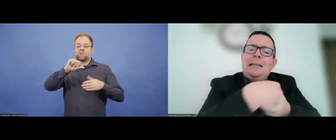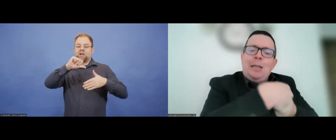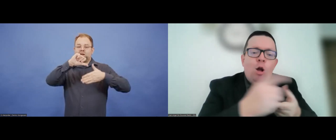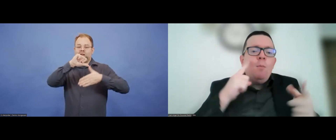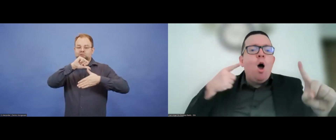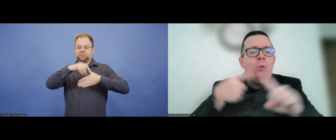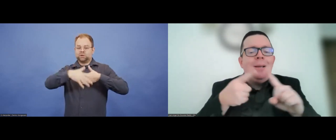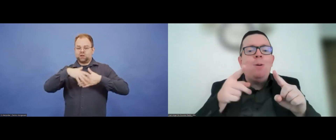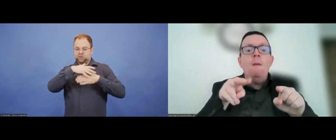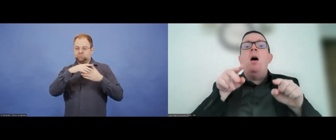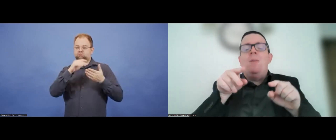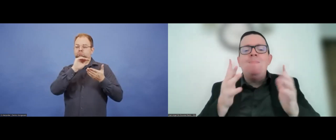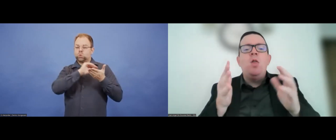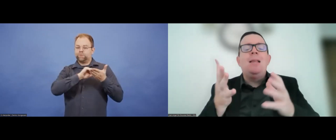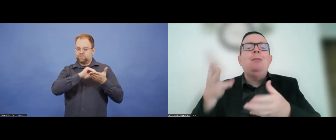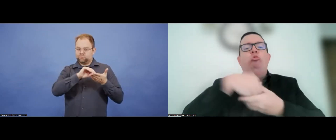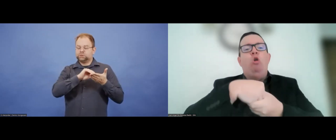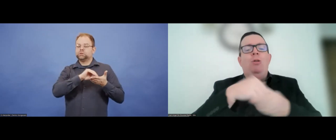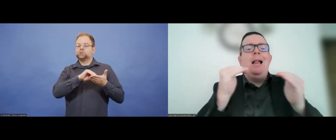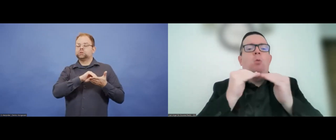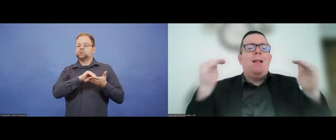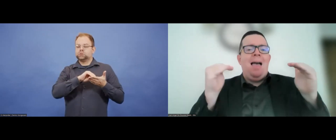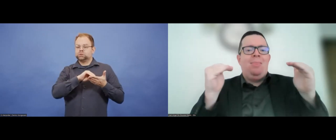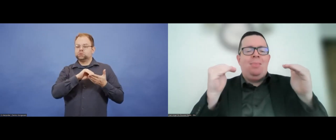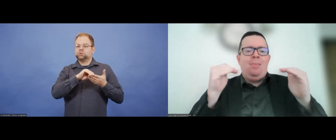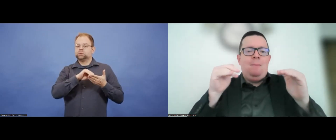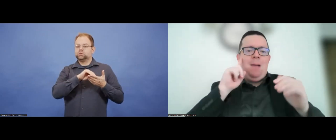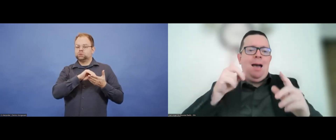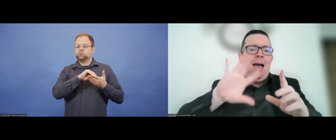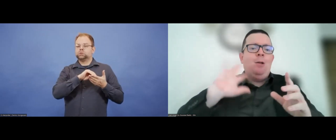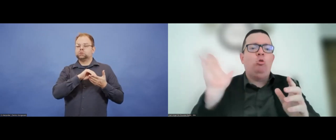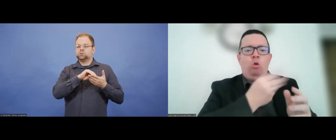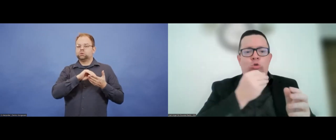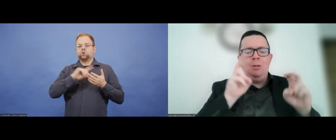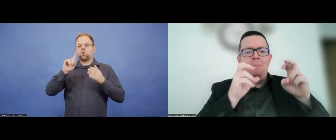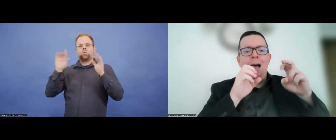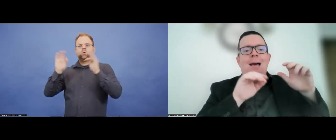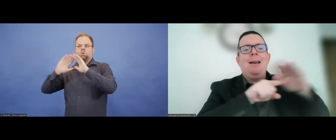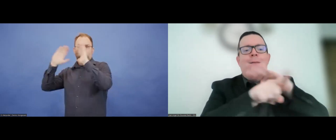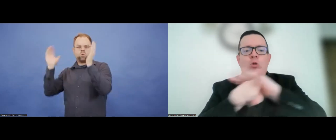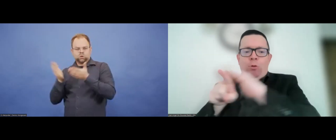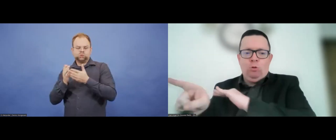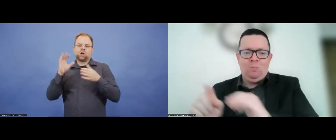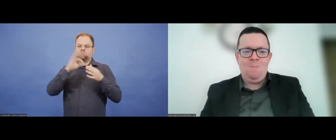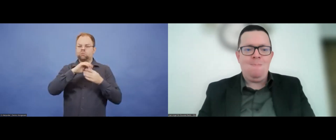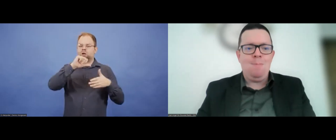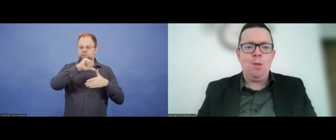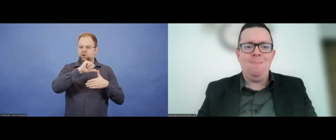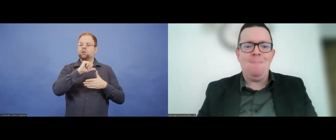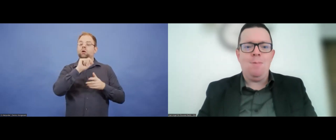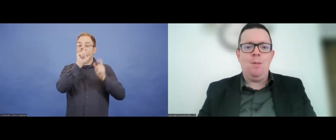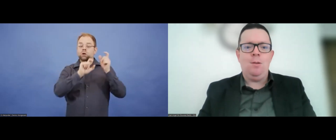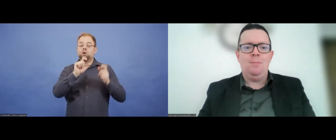esos grupos minoritarios como personas indígenas, como personas con discapacidad y